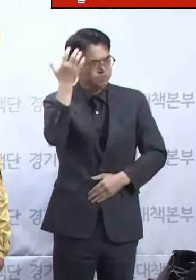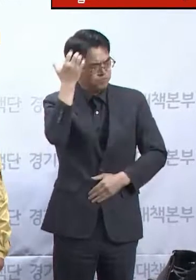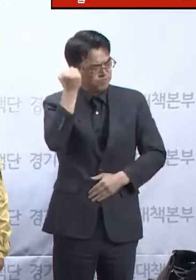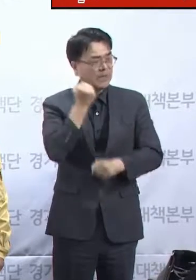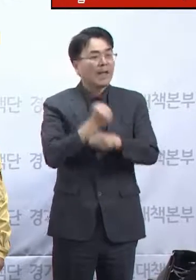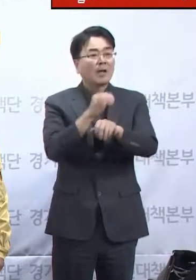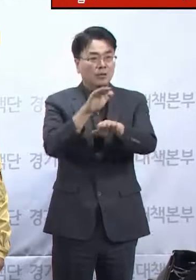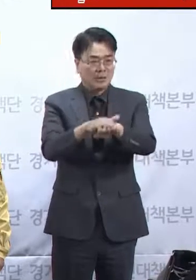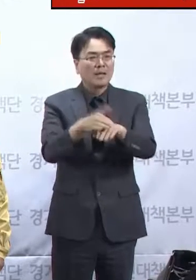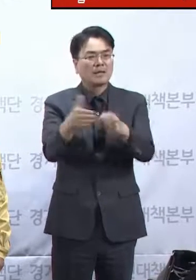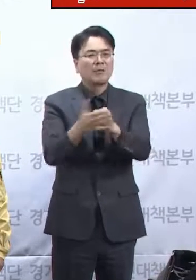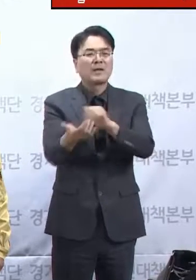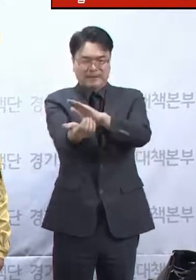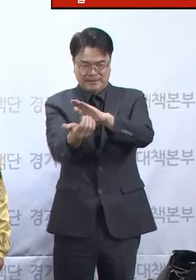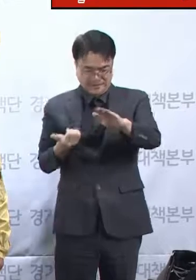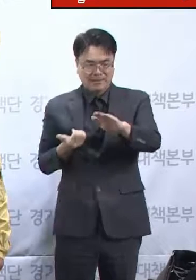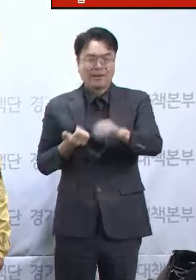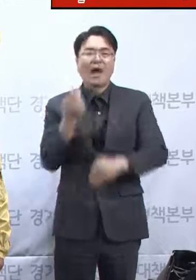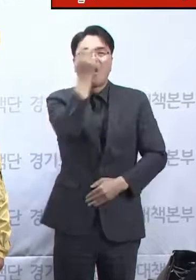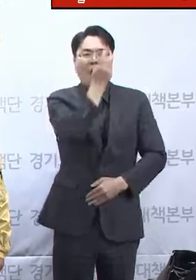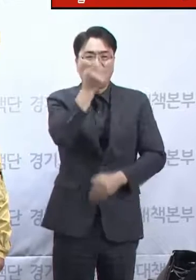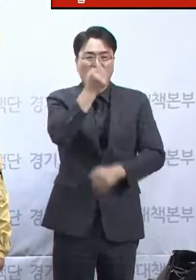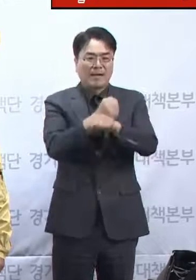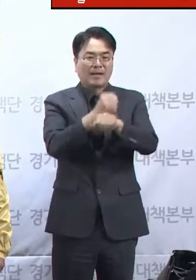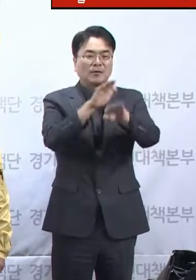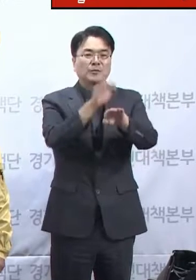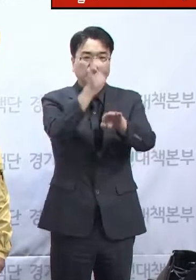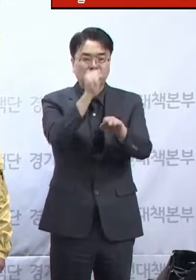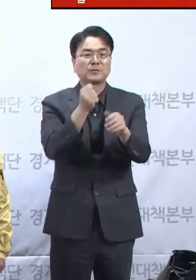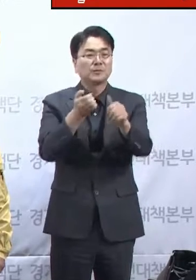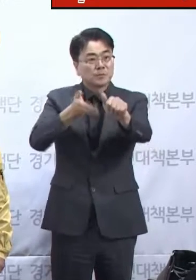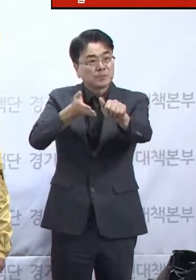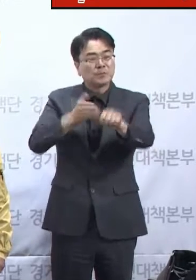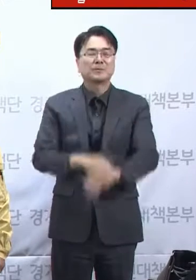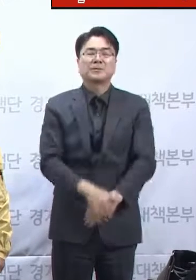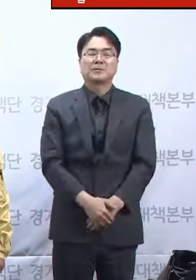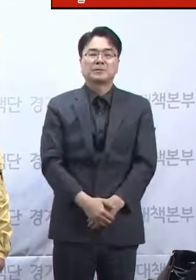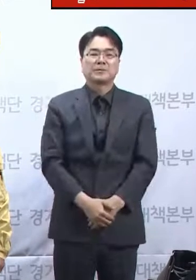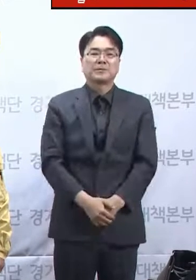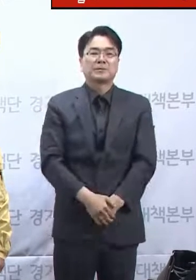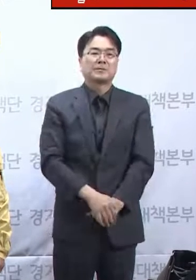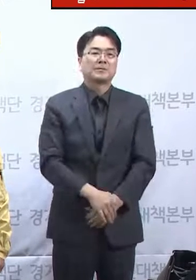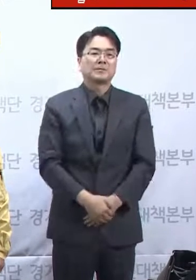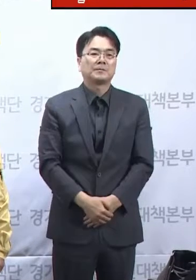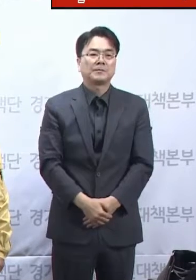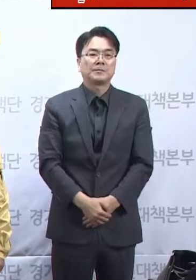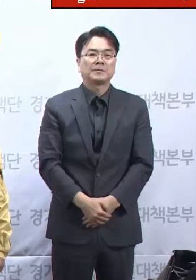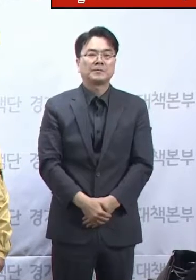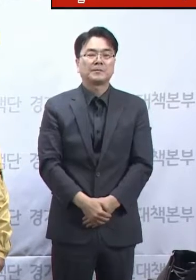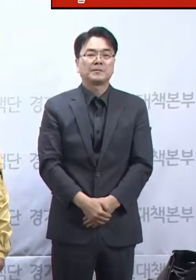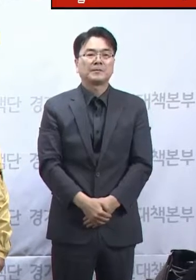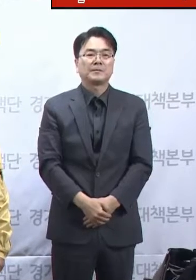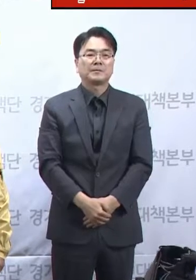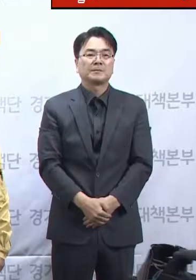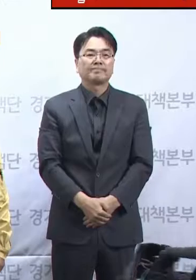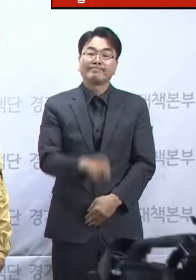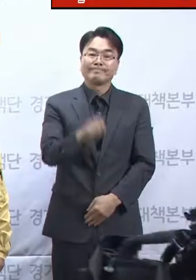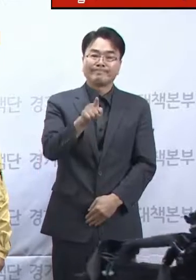반드시 검사에 응해 주시길 다시 한번 부탁드립니다.